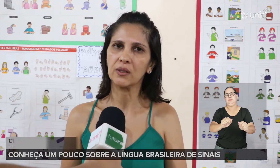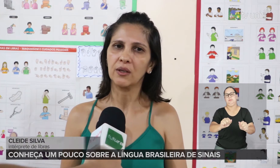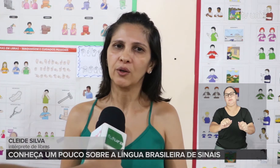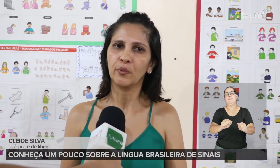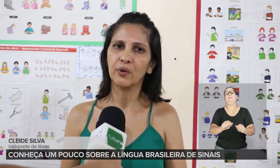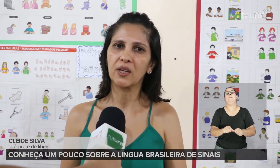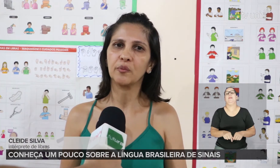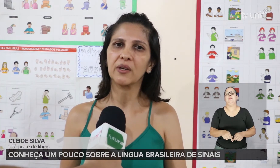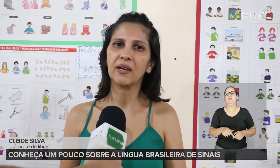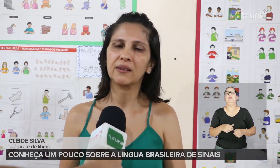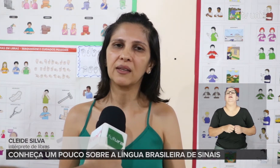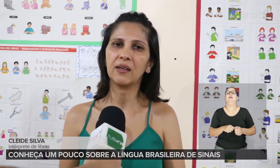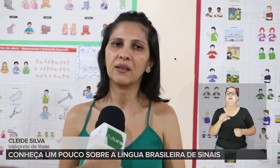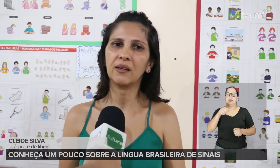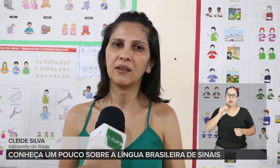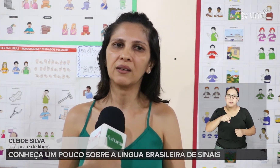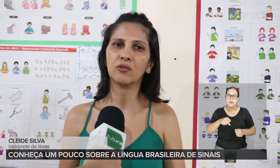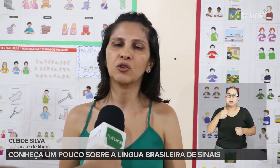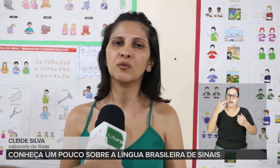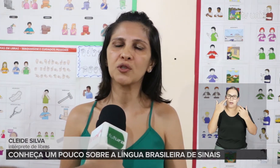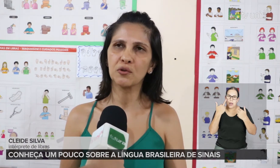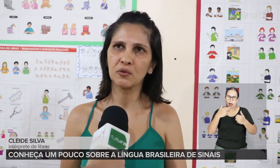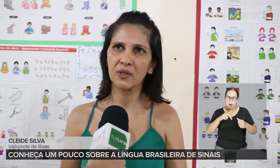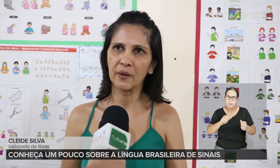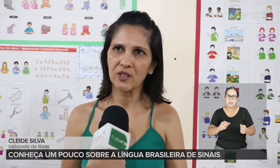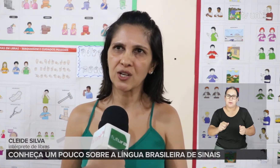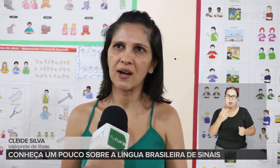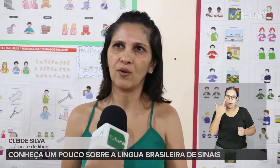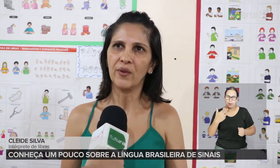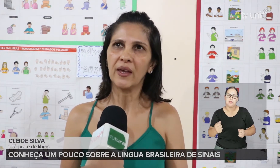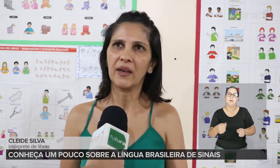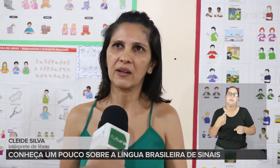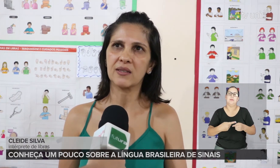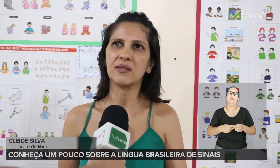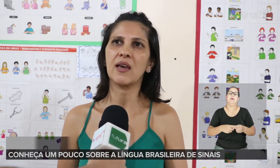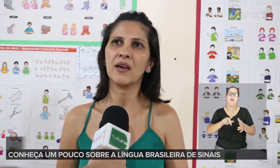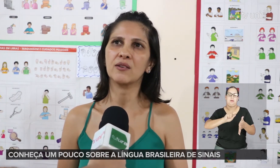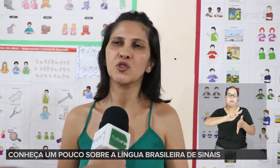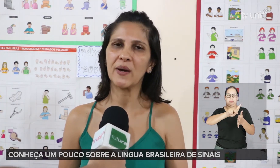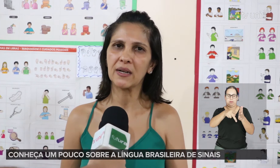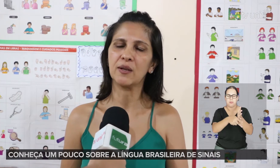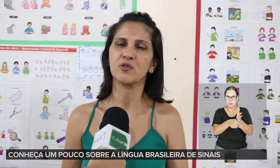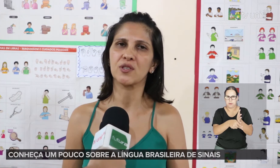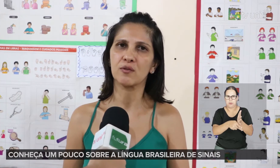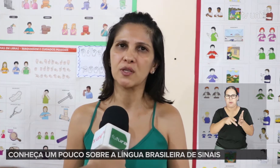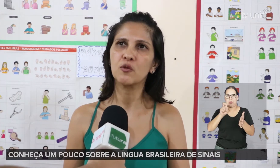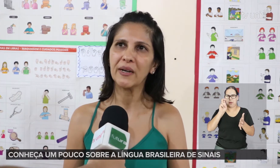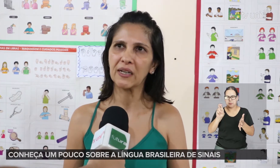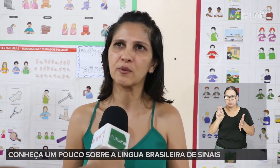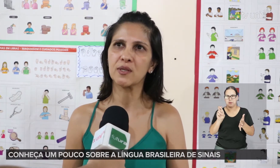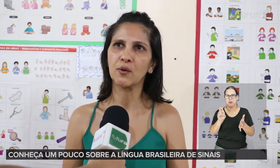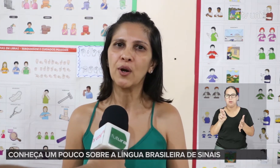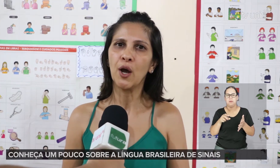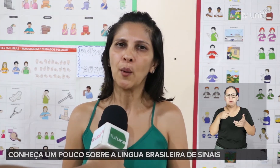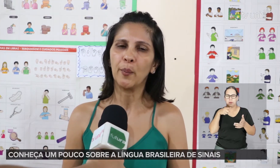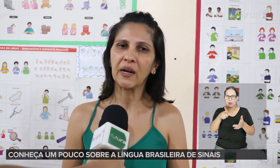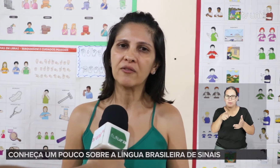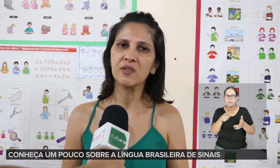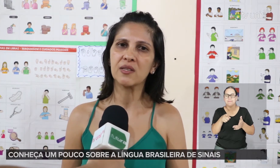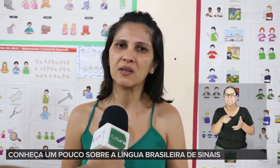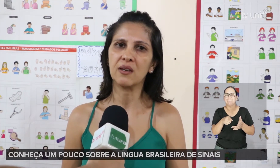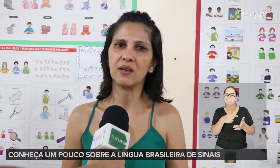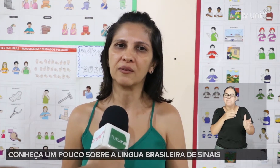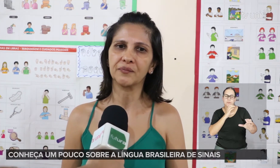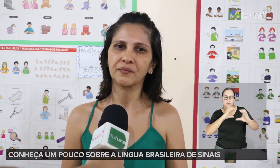uma língua. Por quê? Porque ela tem toda uma estrutura gramatical. Ela segue os parâmetros, que são cinco parâmetros. Então,